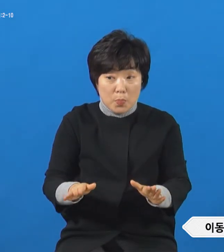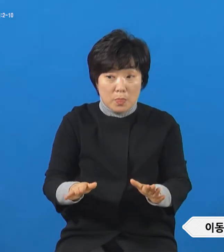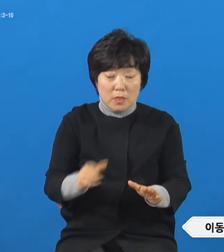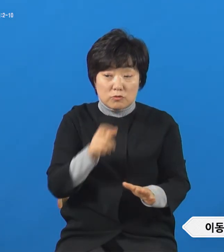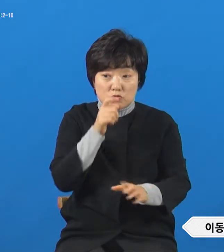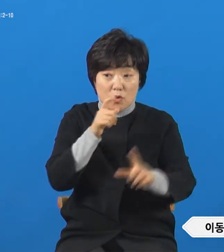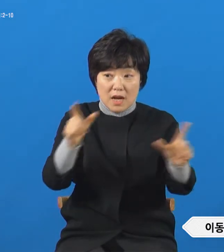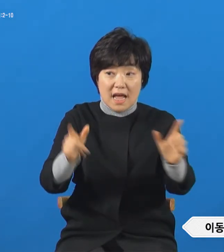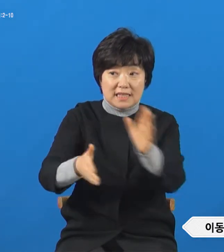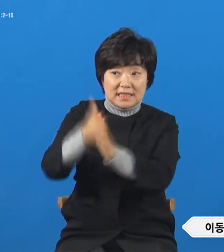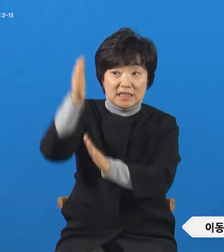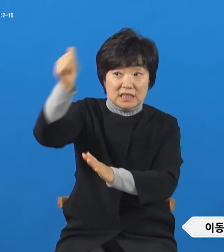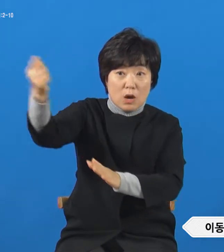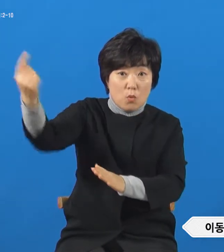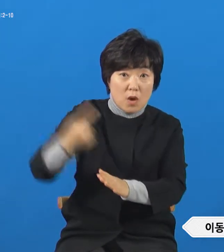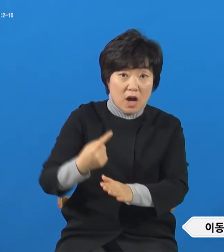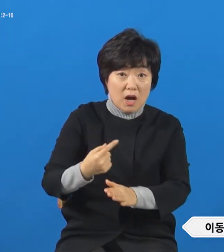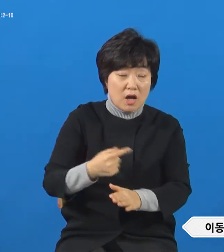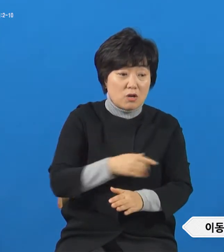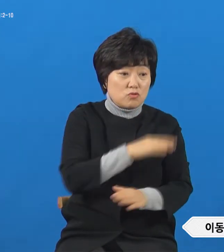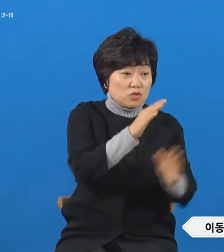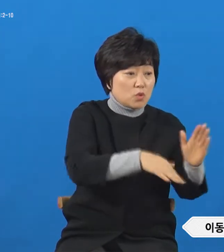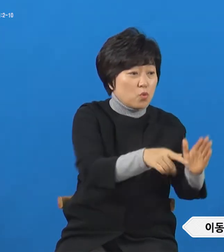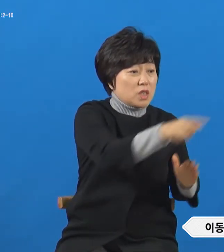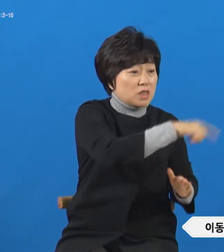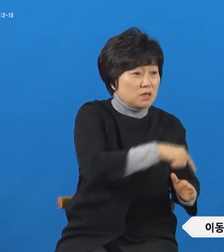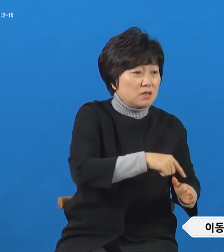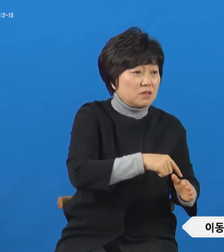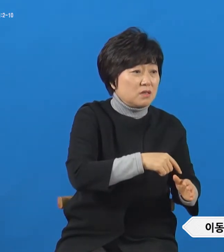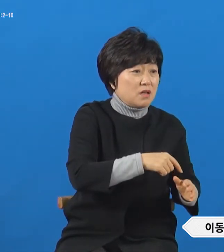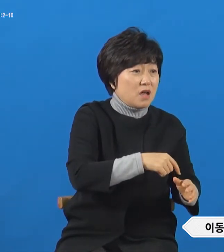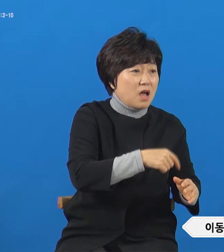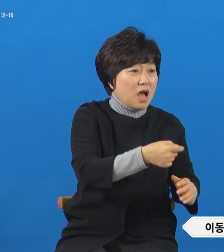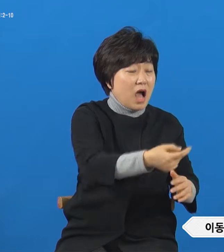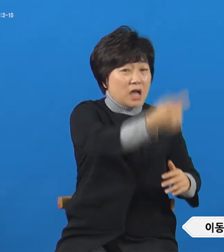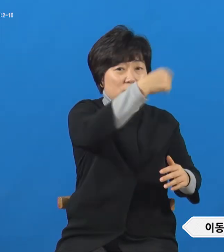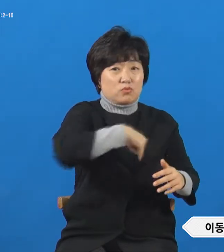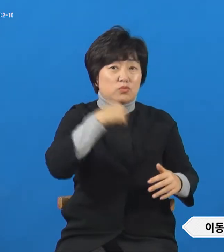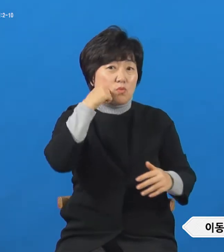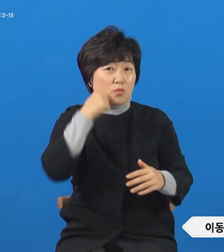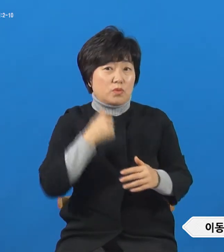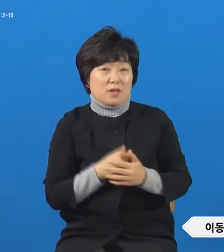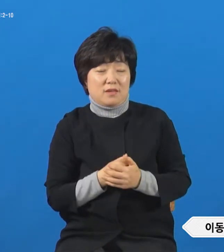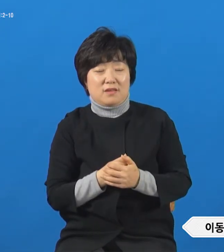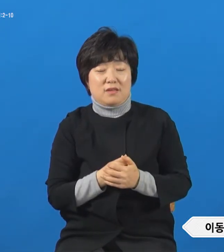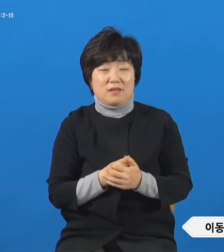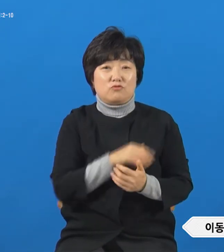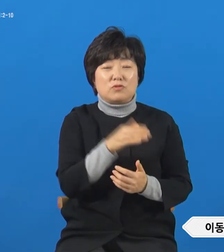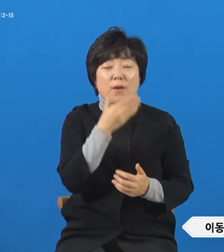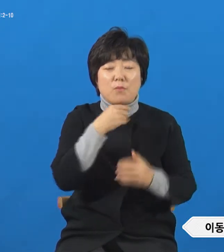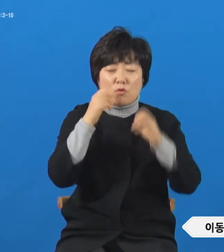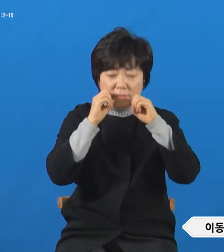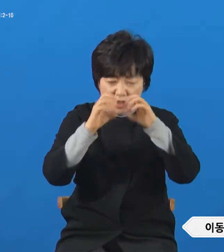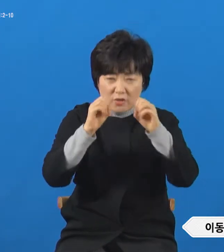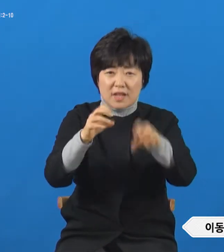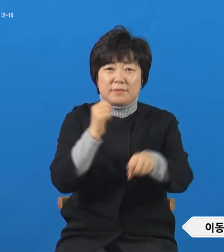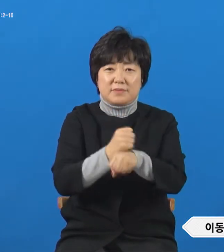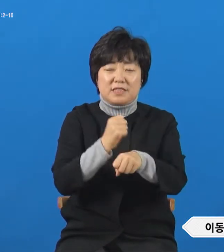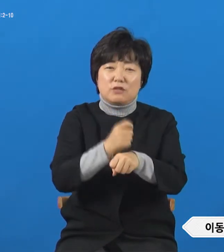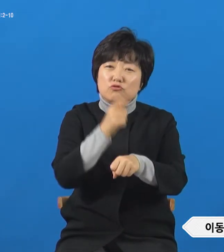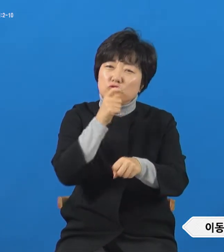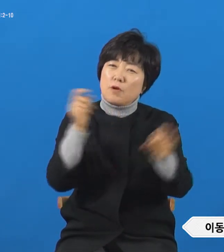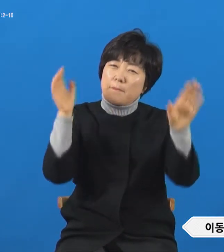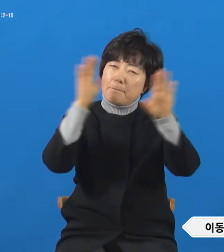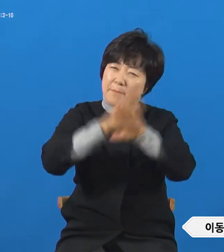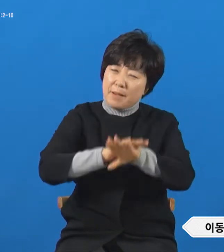참석해요. 우리 교인들은 안에 들어오지도 못해요. 또 바깥에 있고 안 믿는 사람들 다 집어넣고 우리가 복음을 전할 것입니다. 이